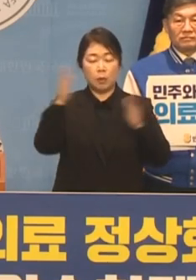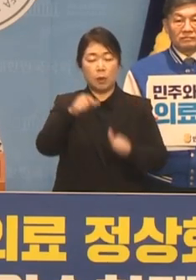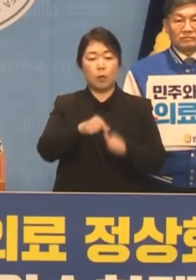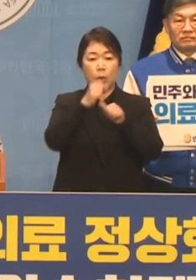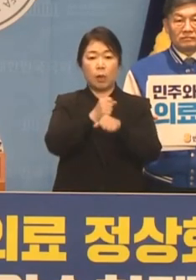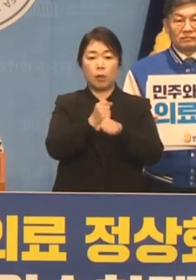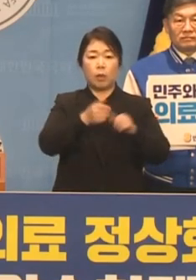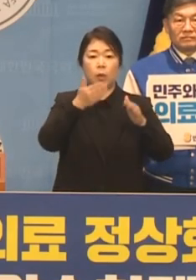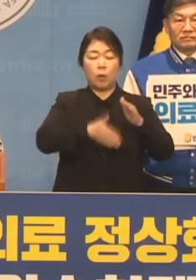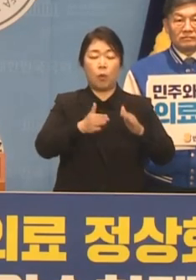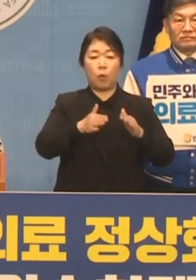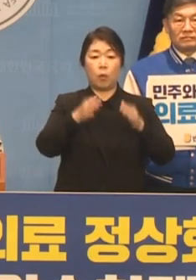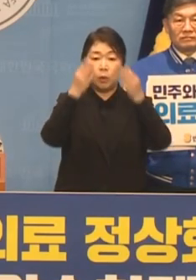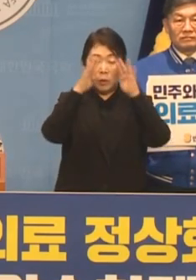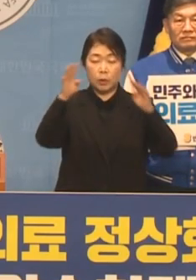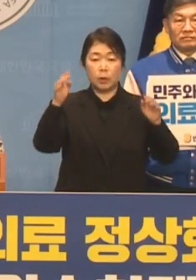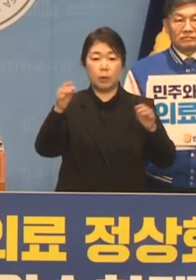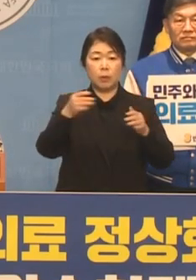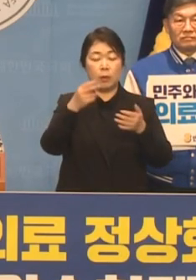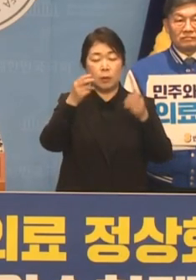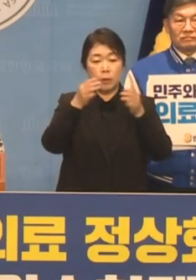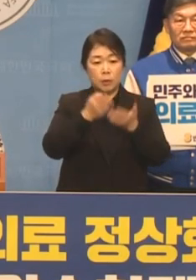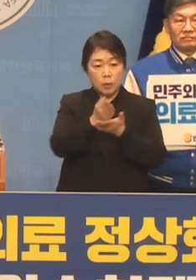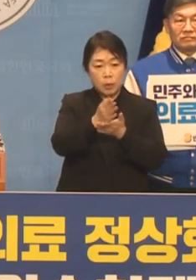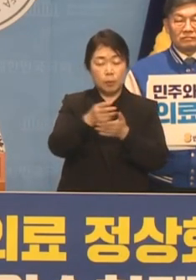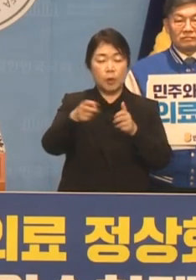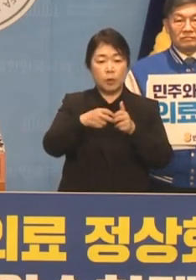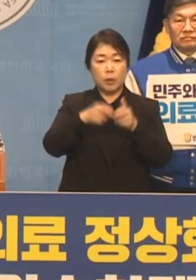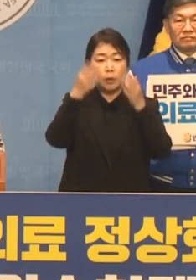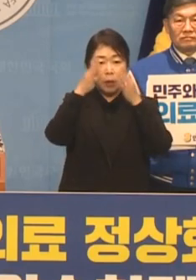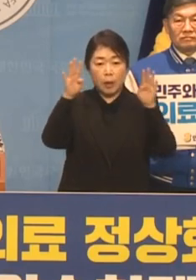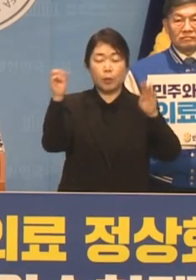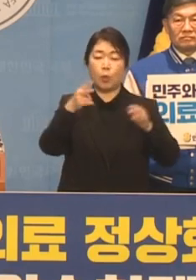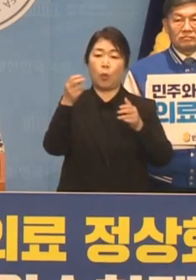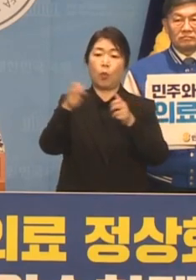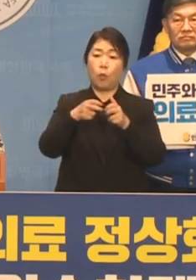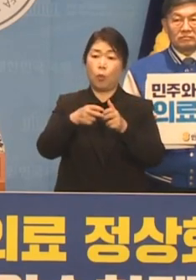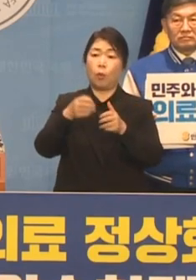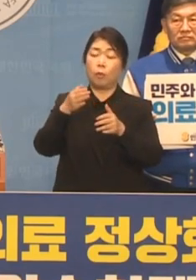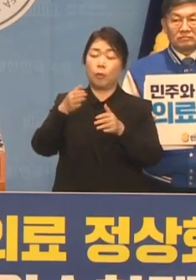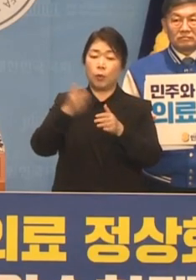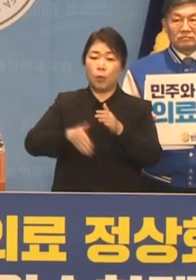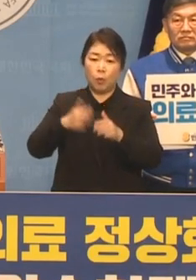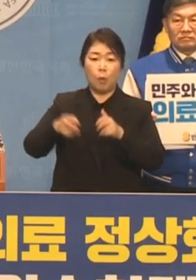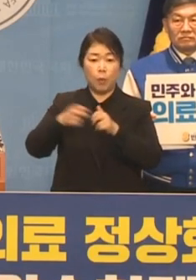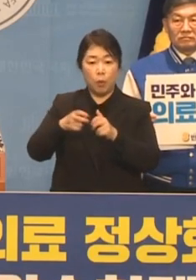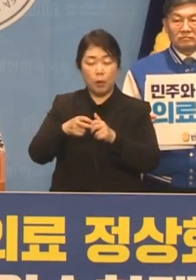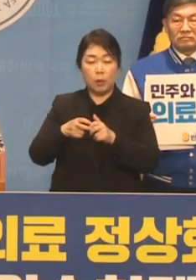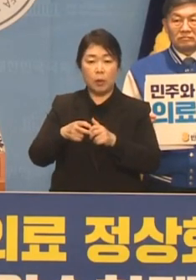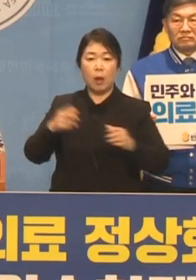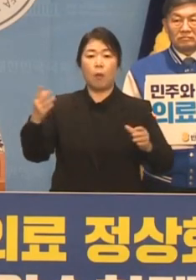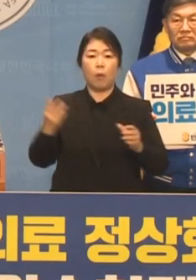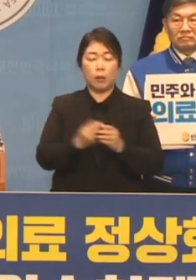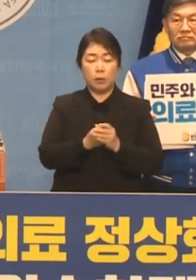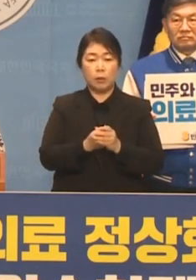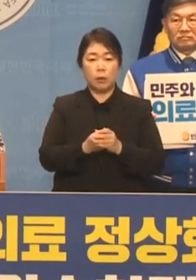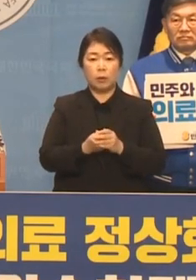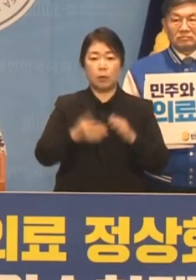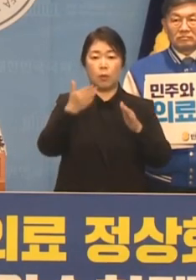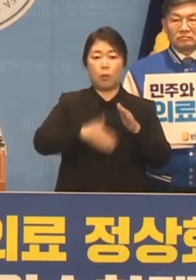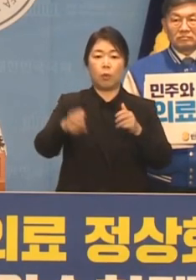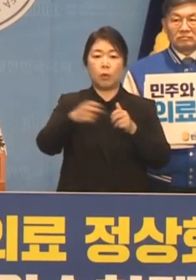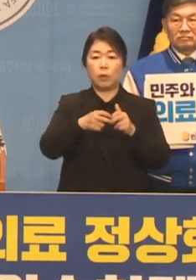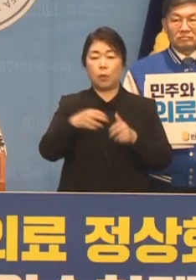공공병원이 지역 의료기 기관과 협력하는 지역 완결형 공공의료 책임 시스템 구축을